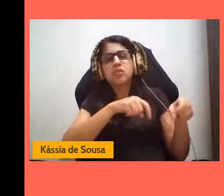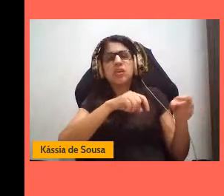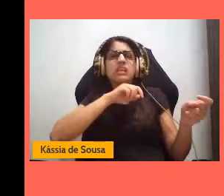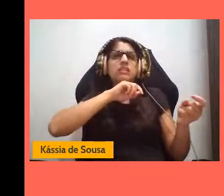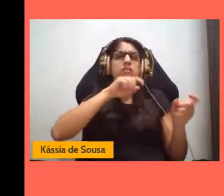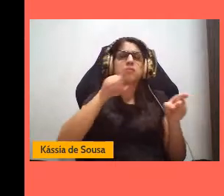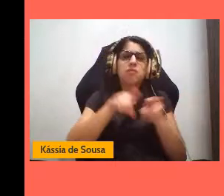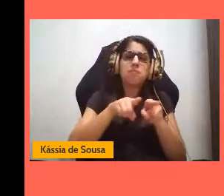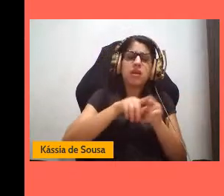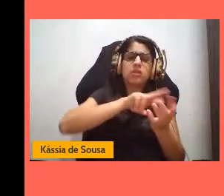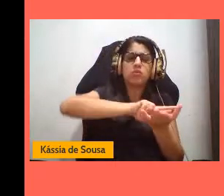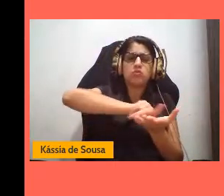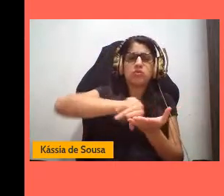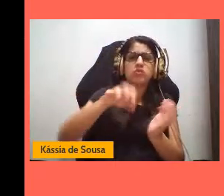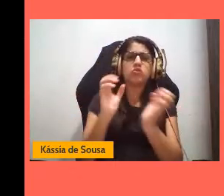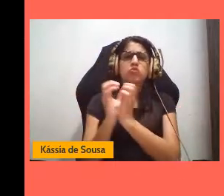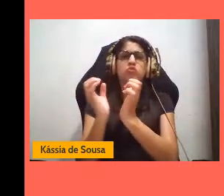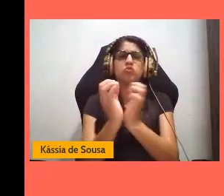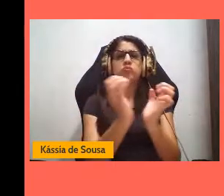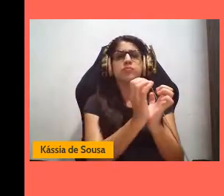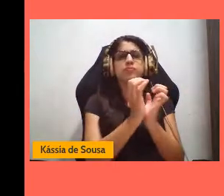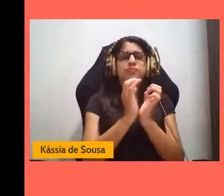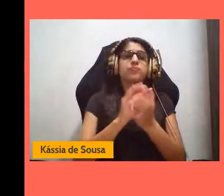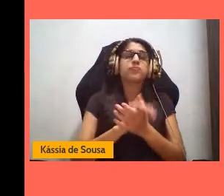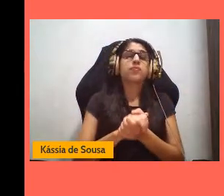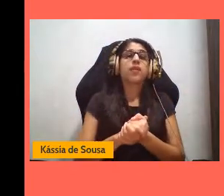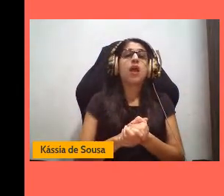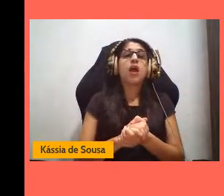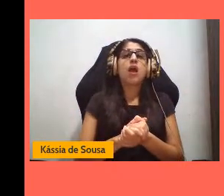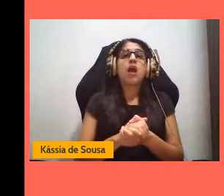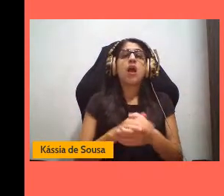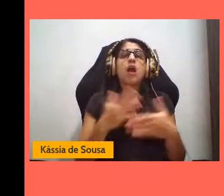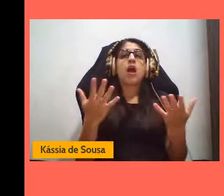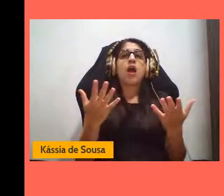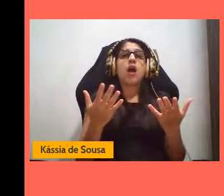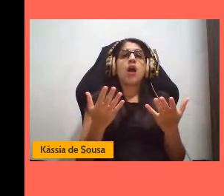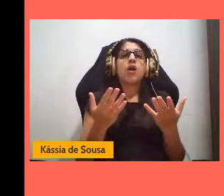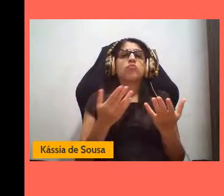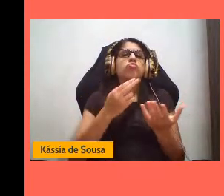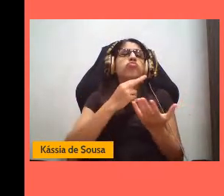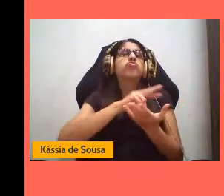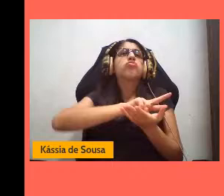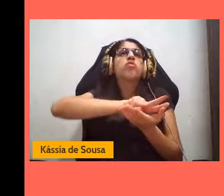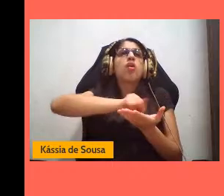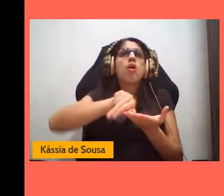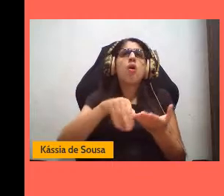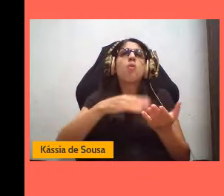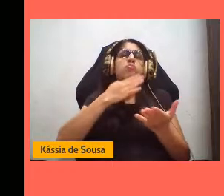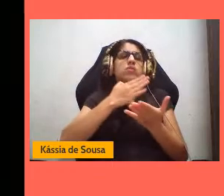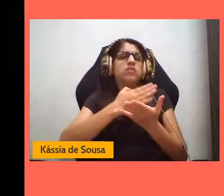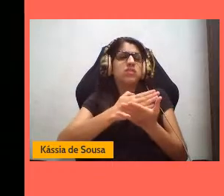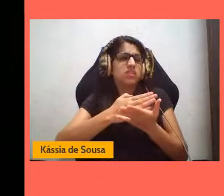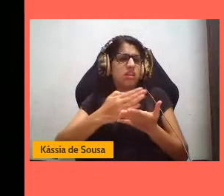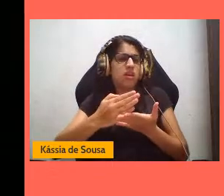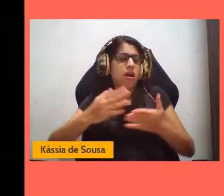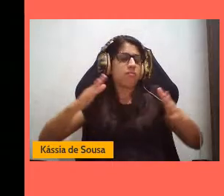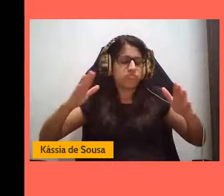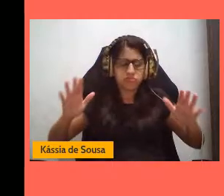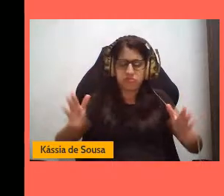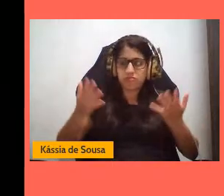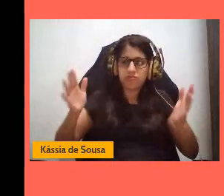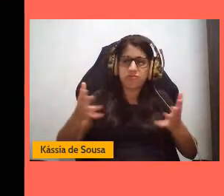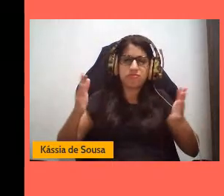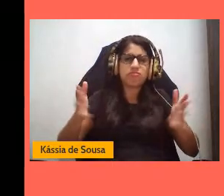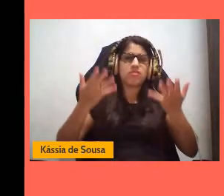De outras turmas também. E foram coisas que começaram a me instigar e já pensar, poxa, se o semestre que